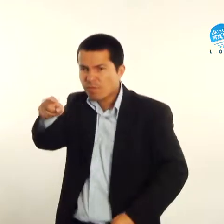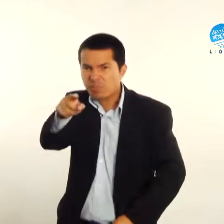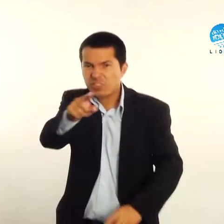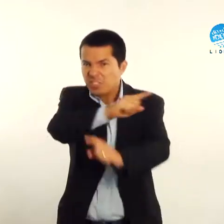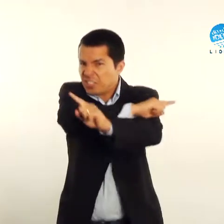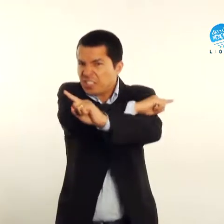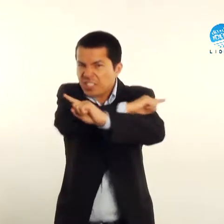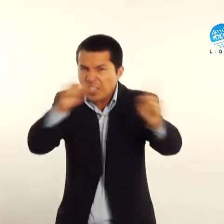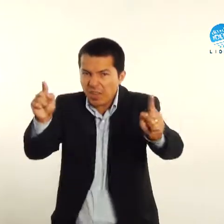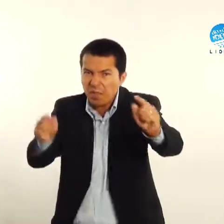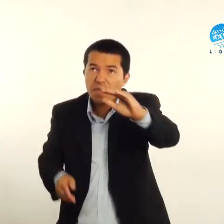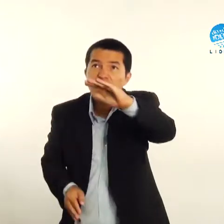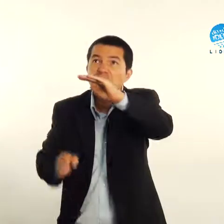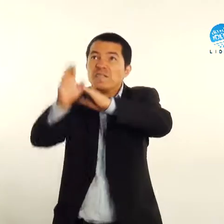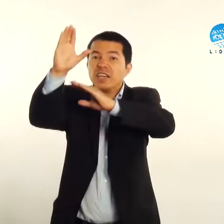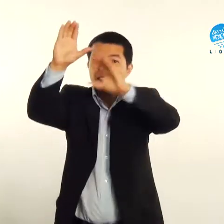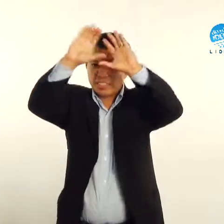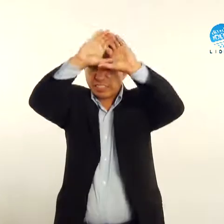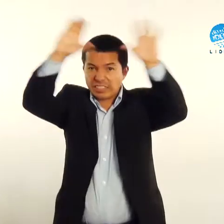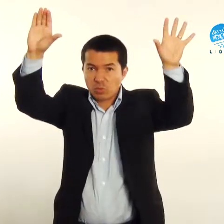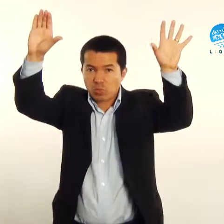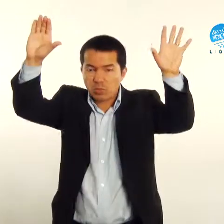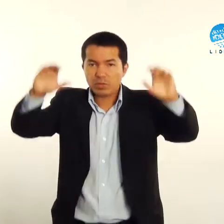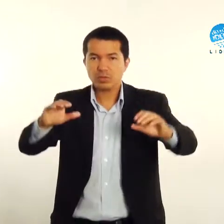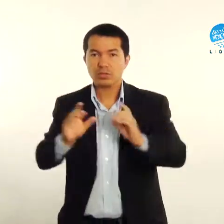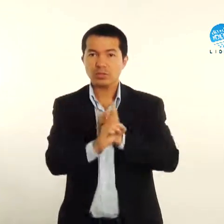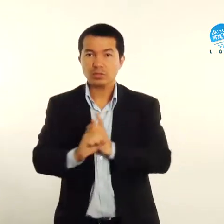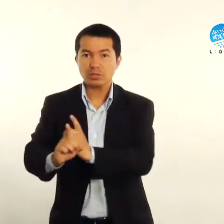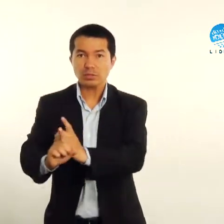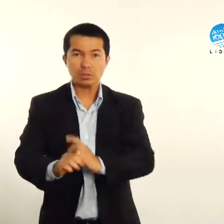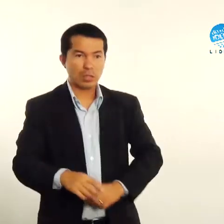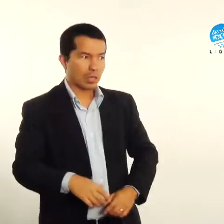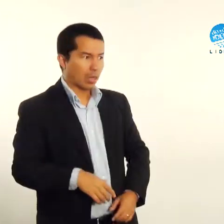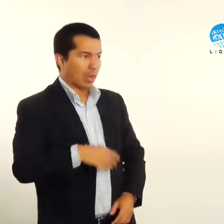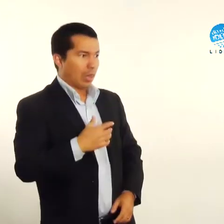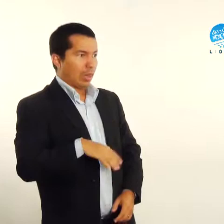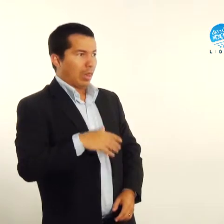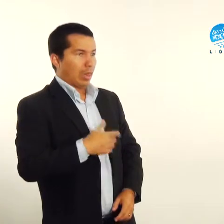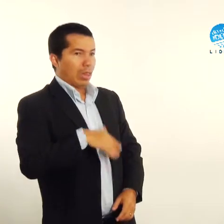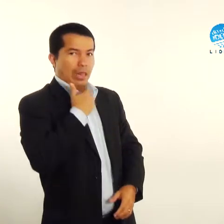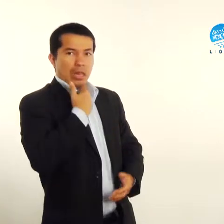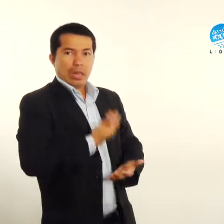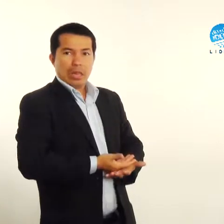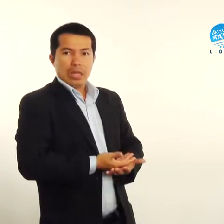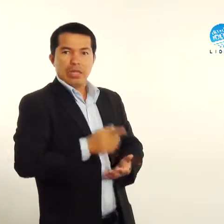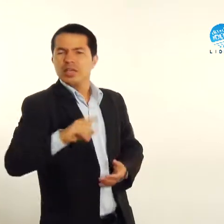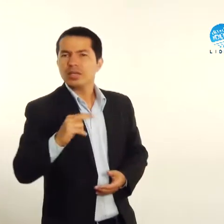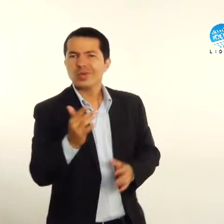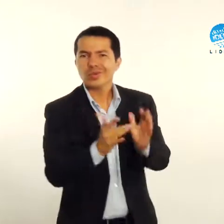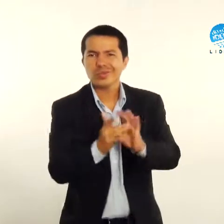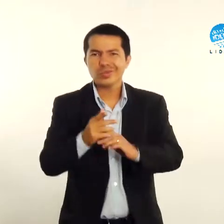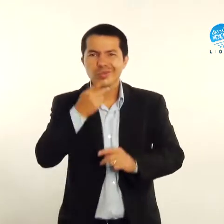não vão entrar no reino dos céus. E aí Jesus está dizendo: vocês são os piores.